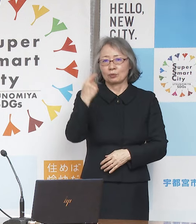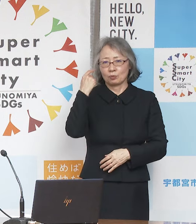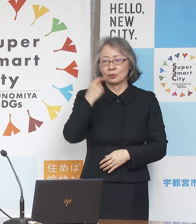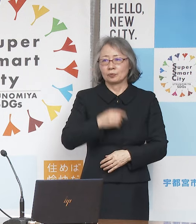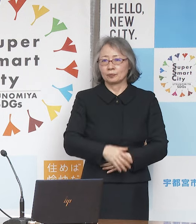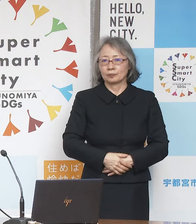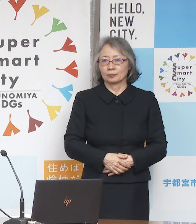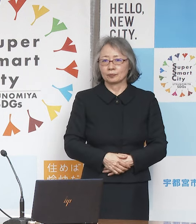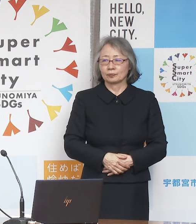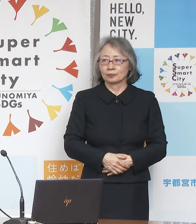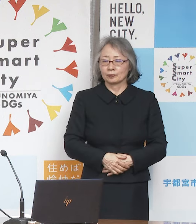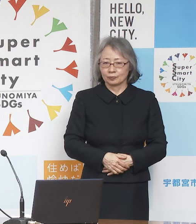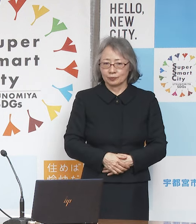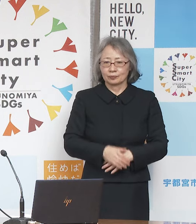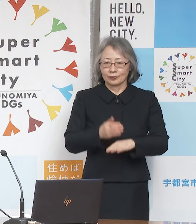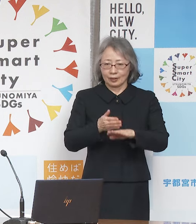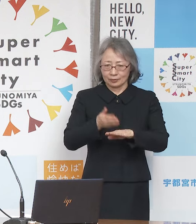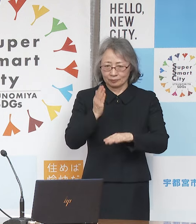思い